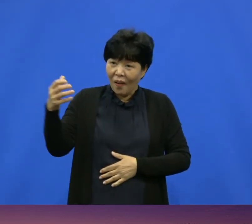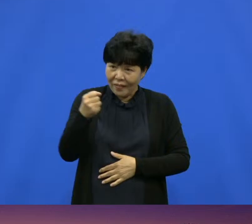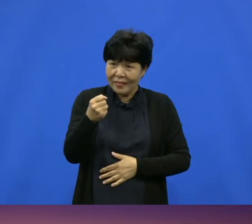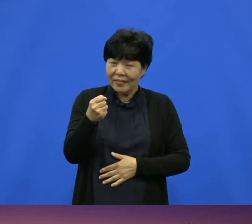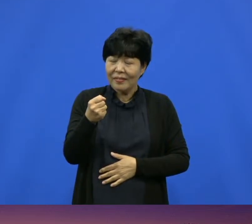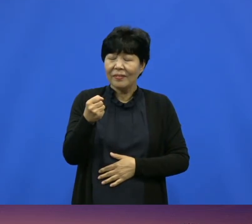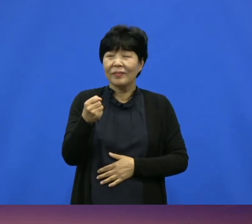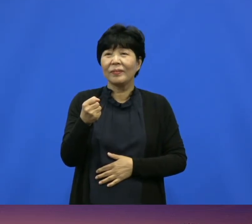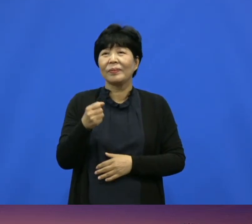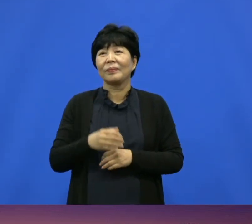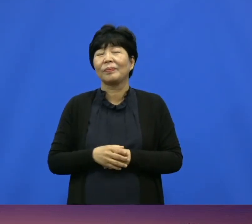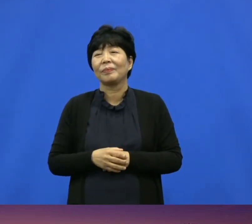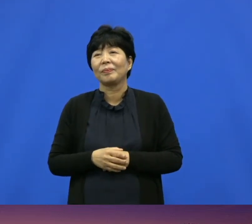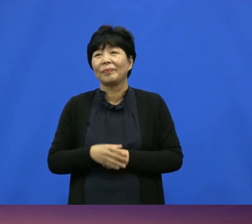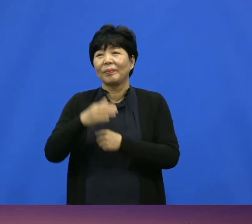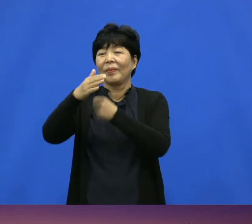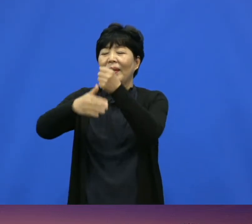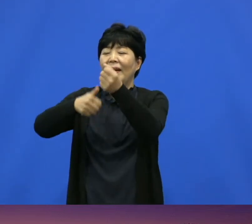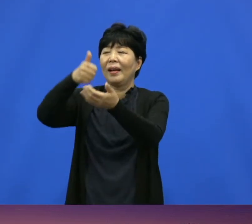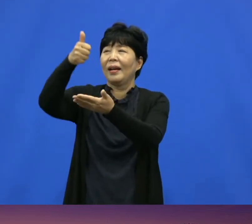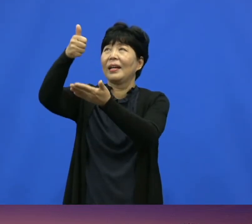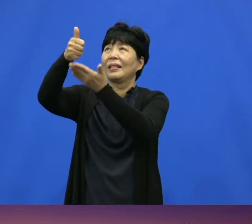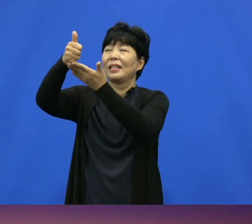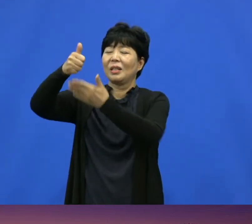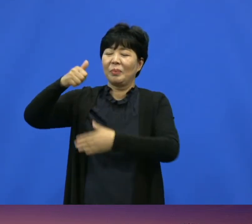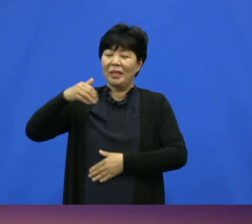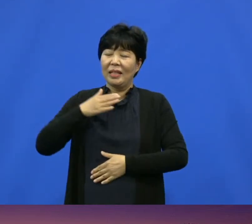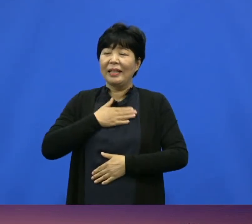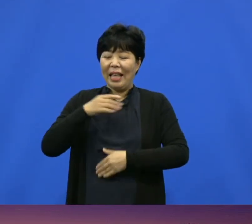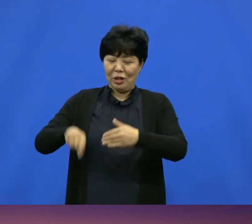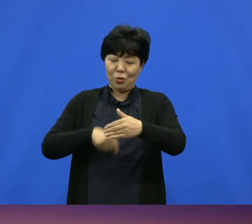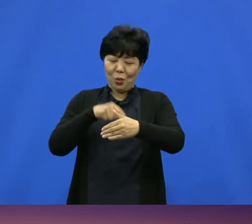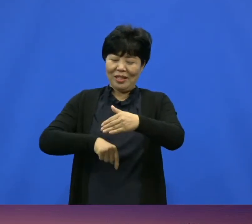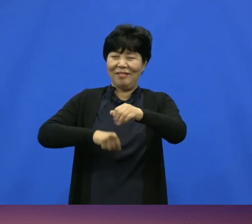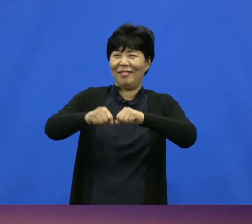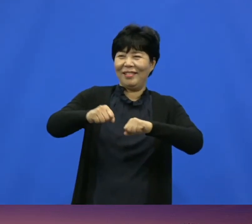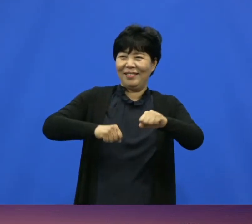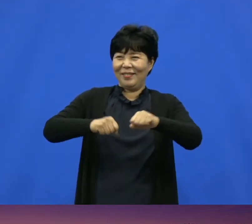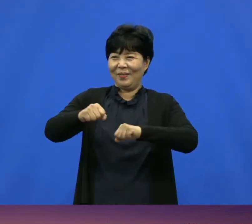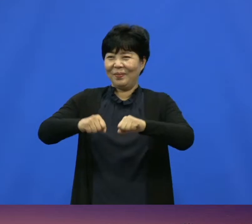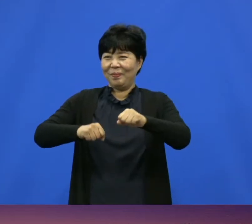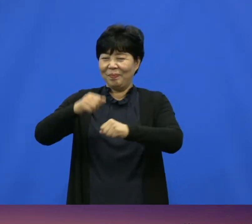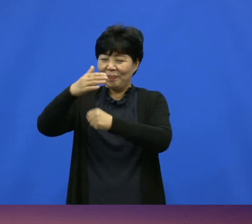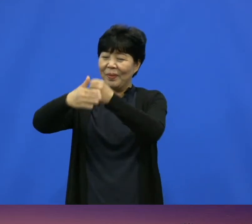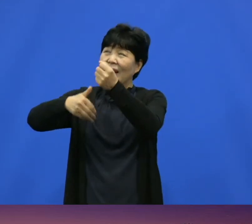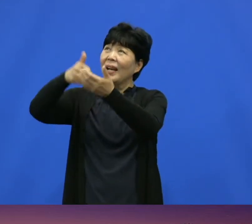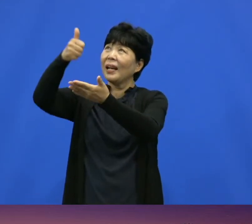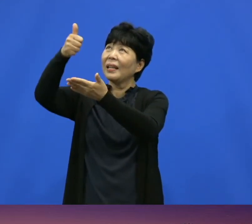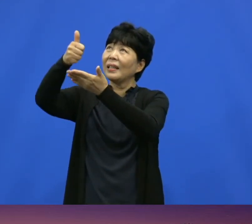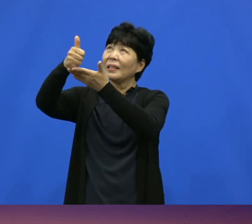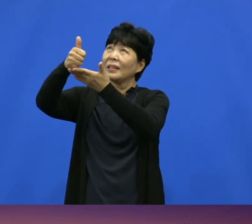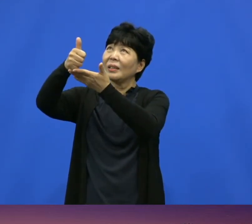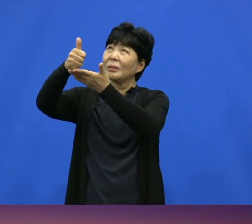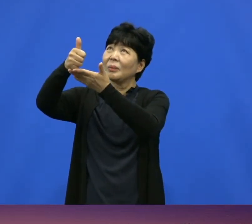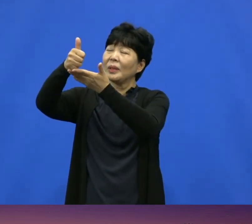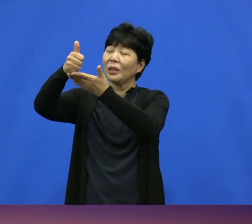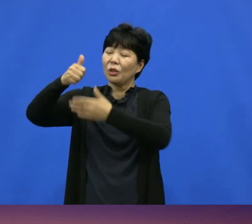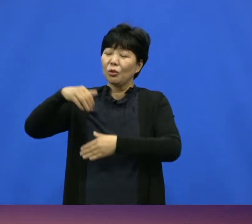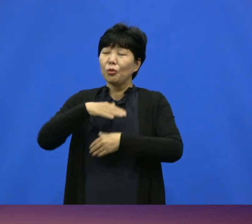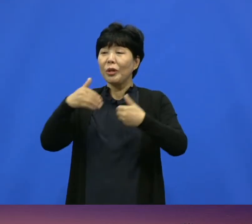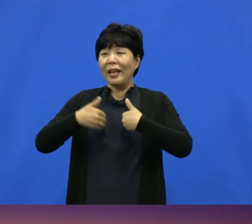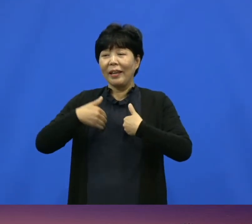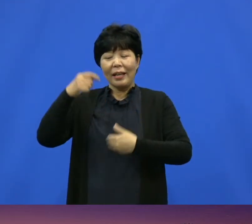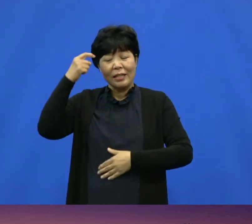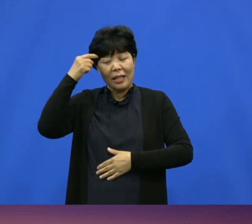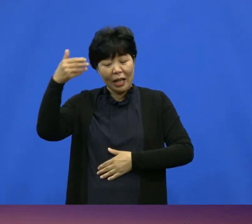내가 자동적으로 일어나는 게 아니고 하나님이 내 안에서 하시는 일이에요. 하나님이 그런 생각을 하도록 우리가